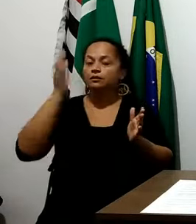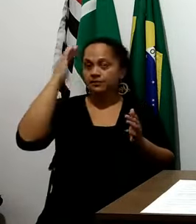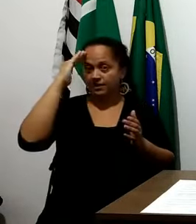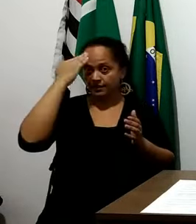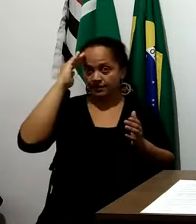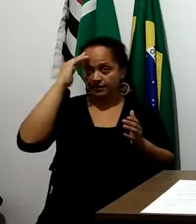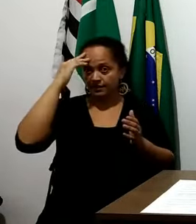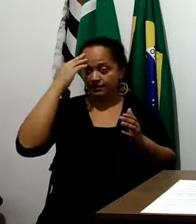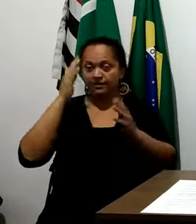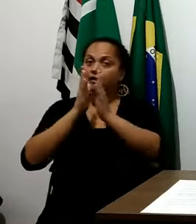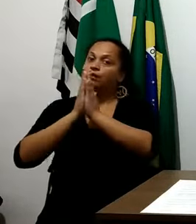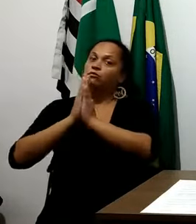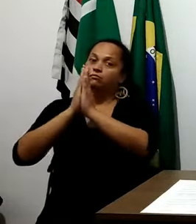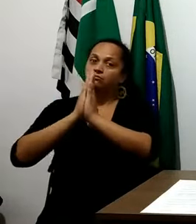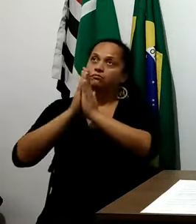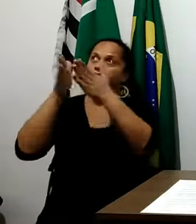intercessão,